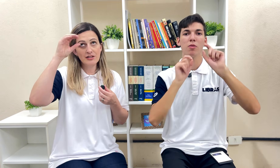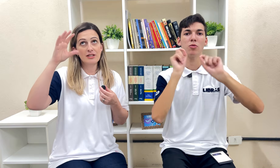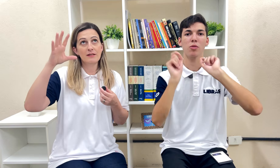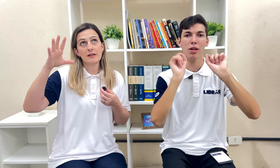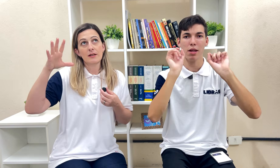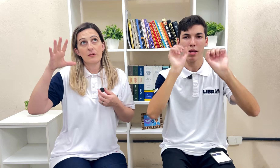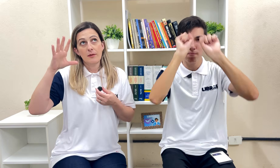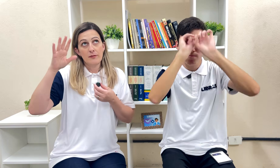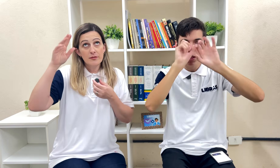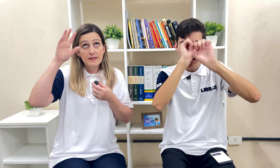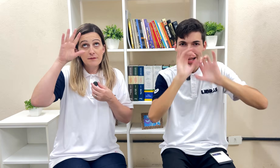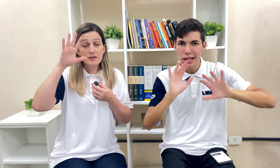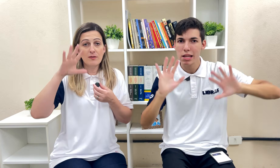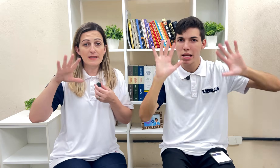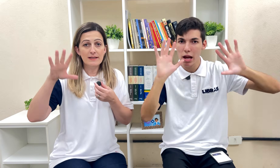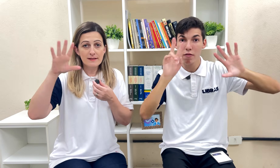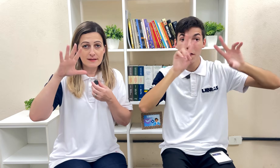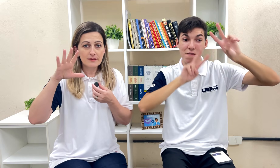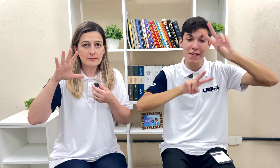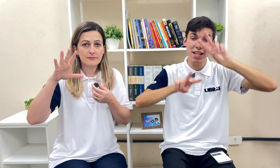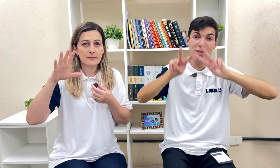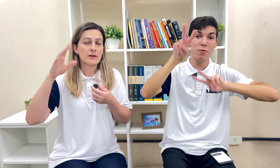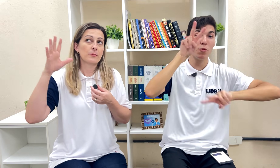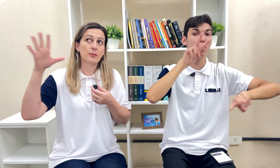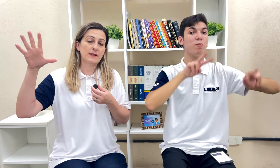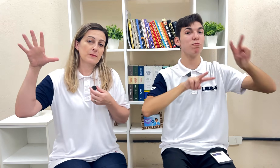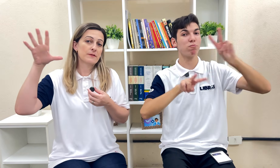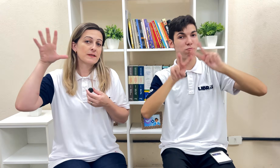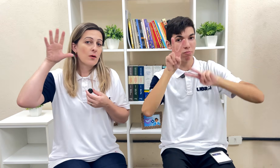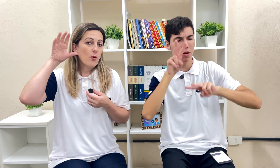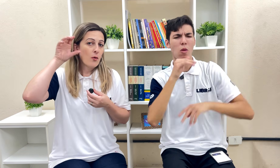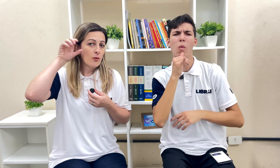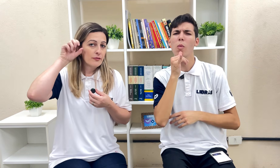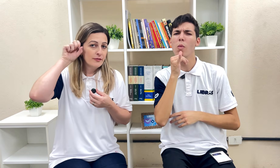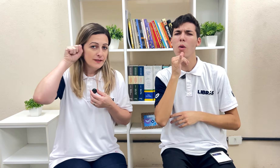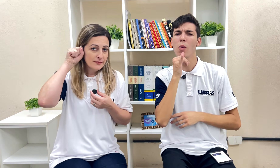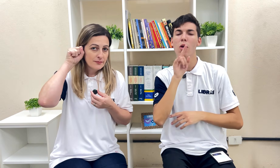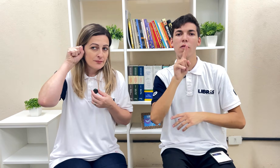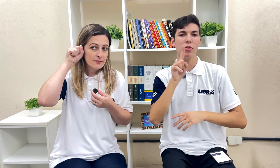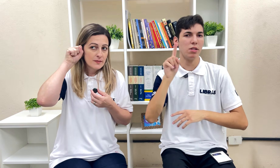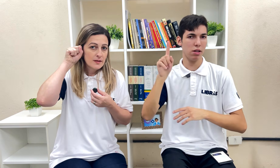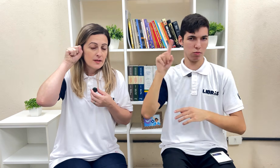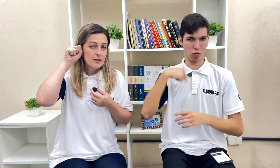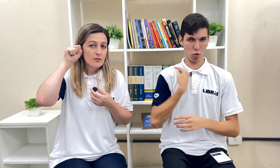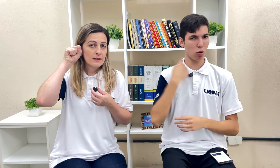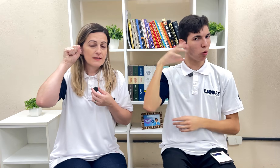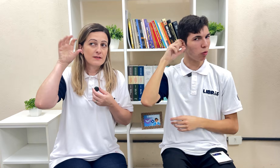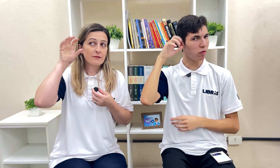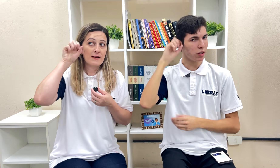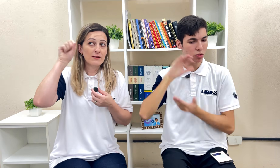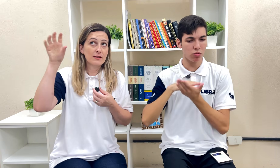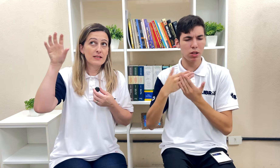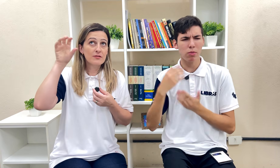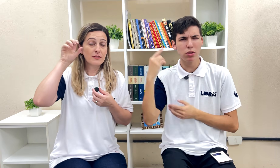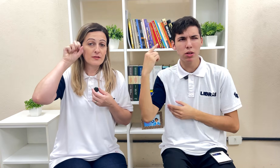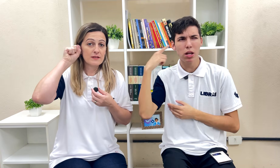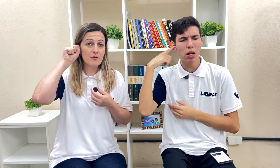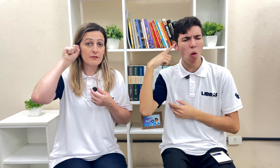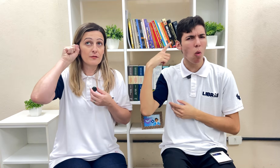imagem, você visualiza, por exemplo, você ouve o que está sendo falado, isso que você ouviu,